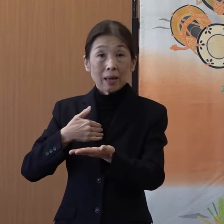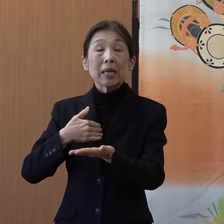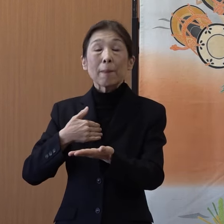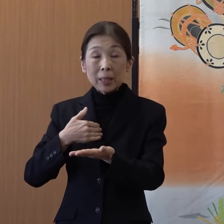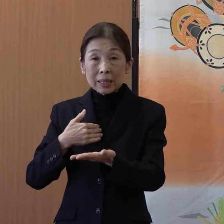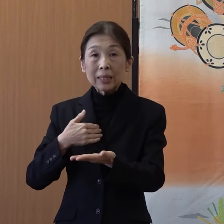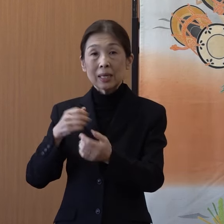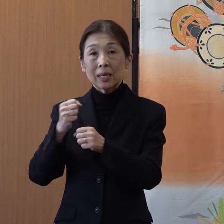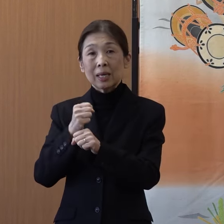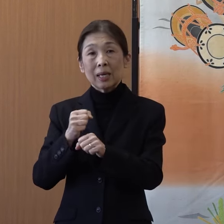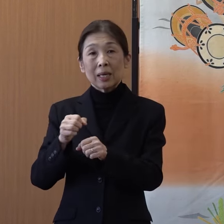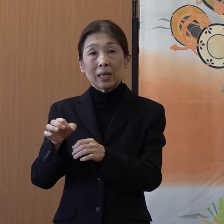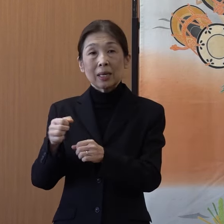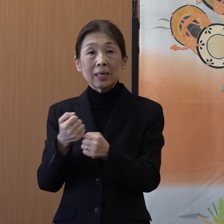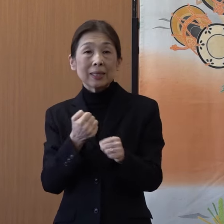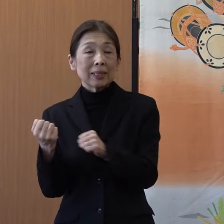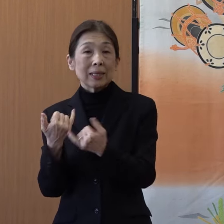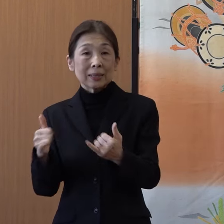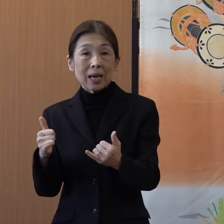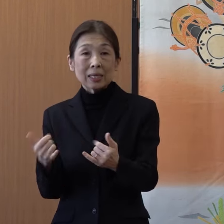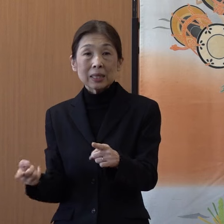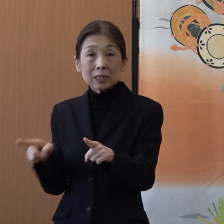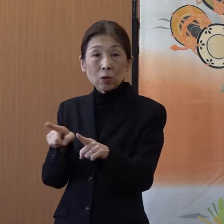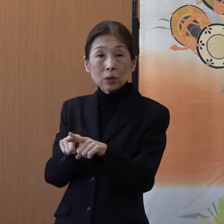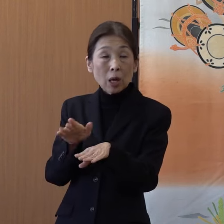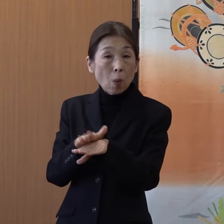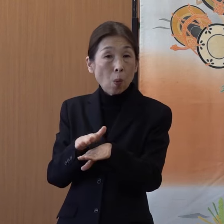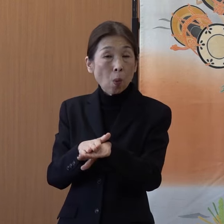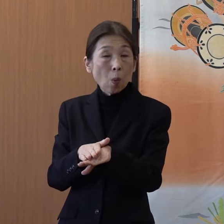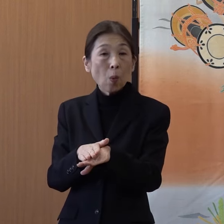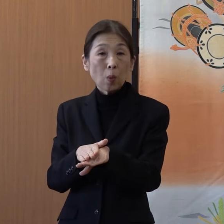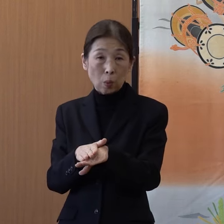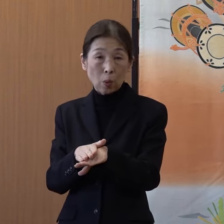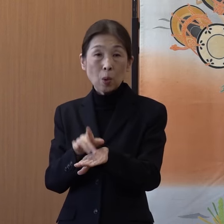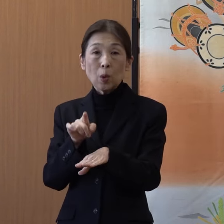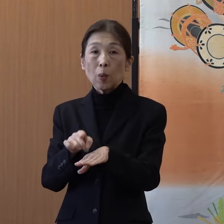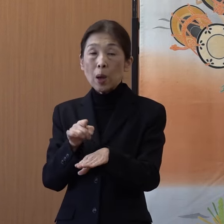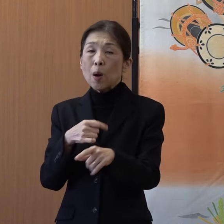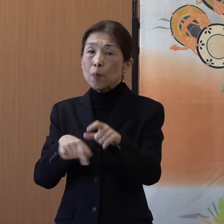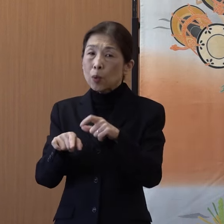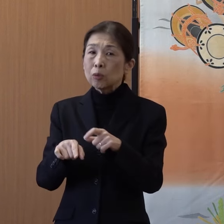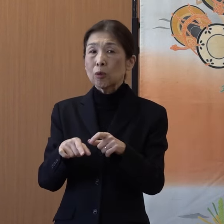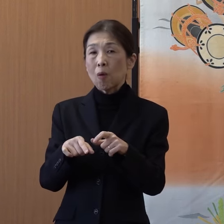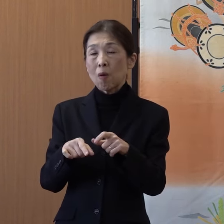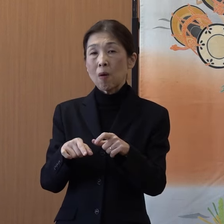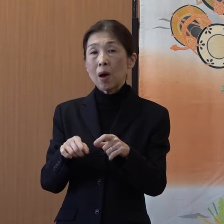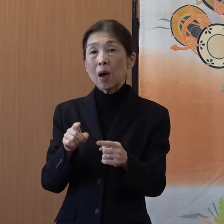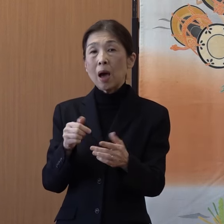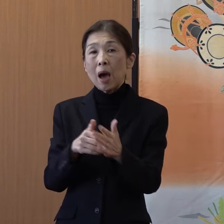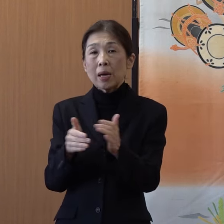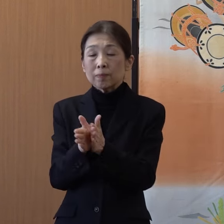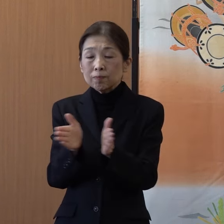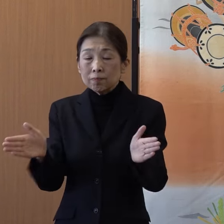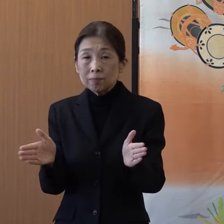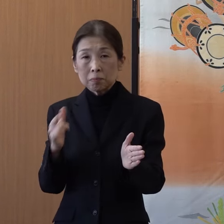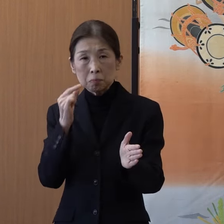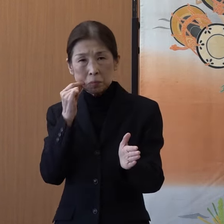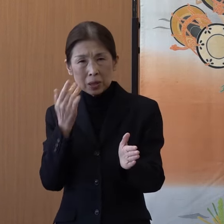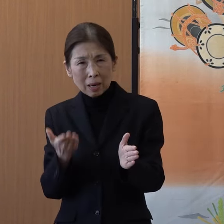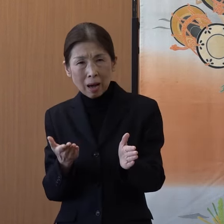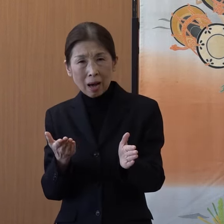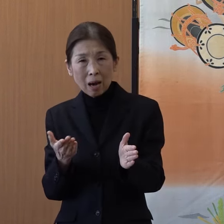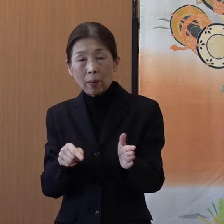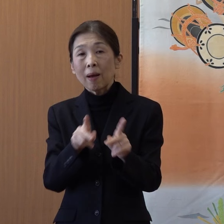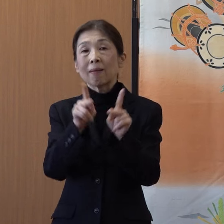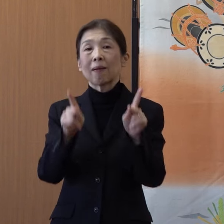援ということでは少し使途について柔軟性が持てないものかということは課題とし